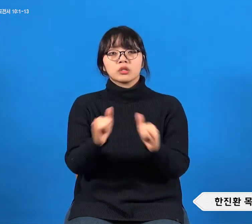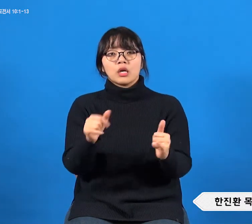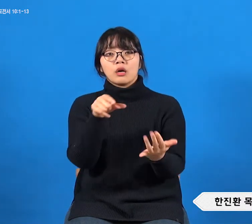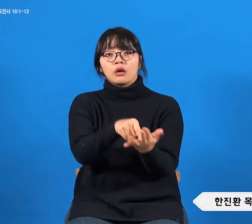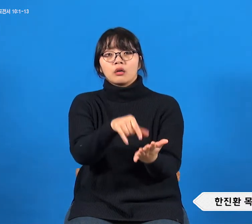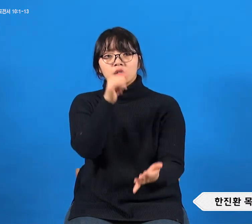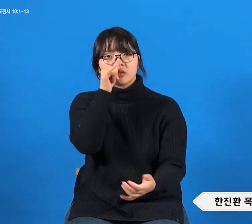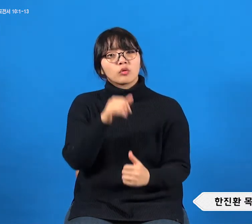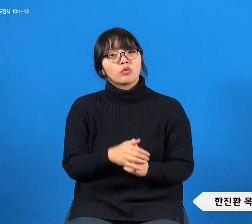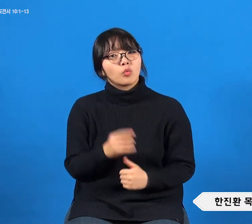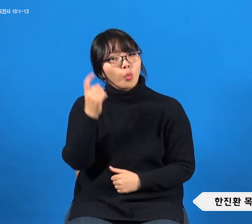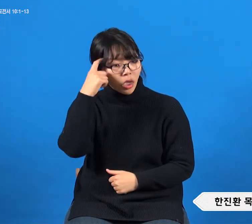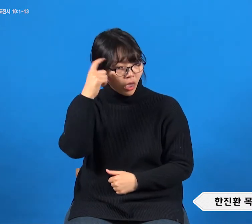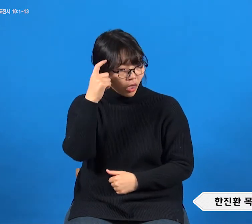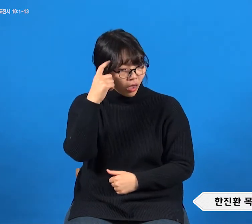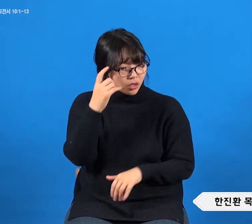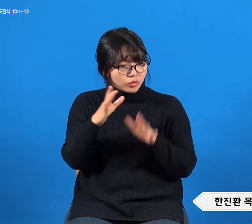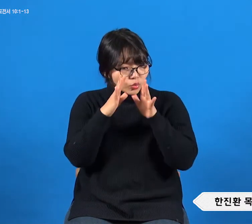속이는 것일까?